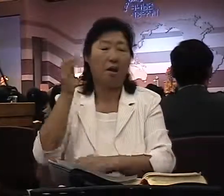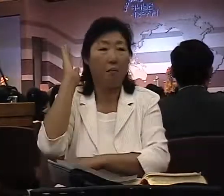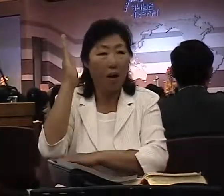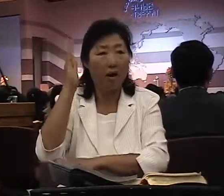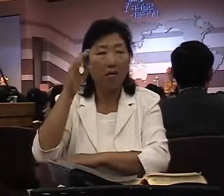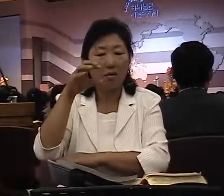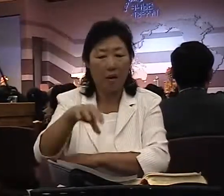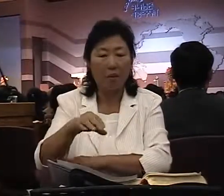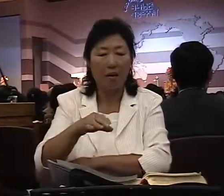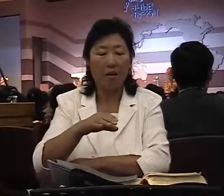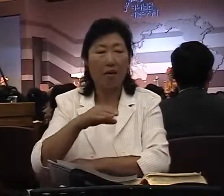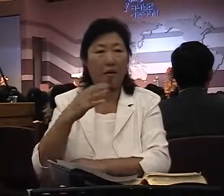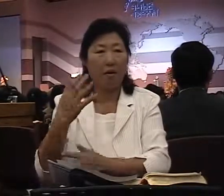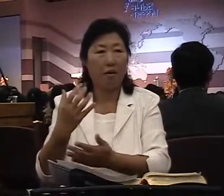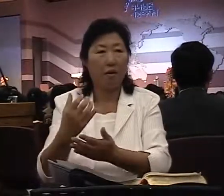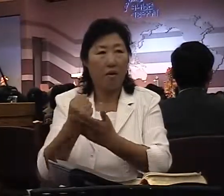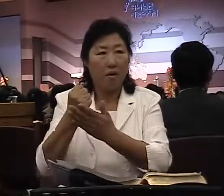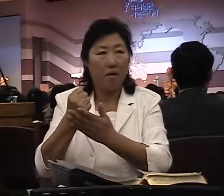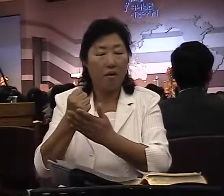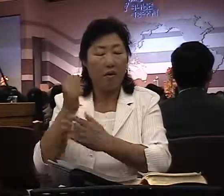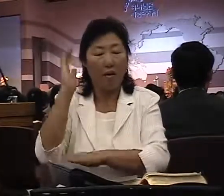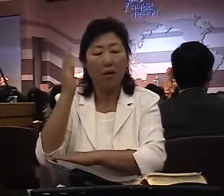리스폰드하라고 말씀하십니다.